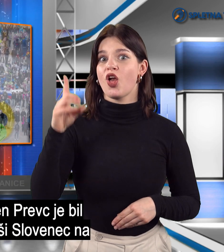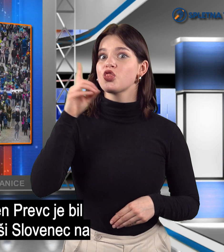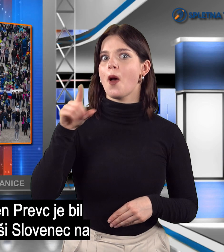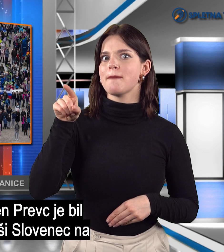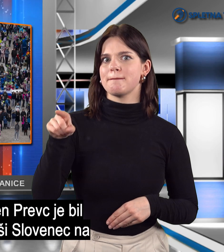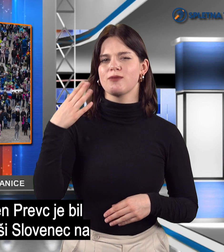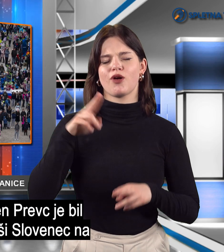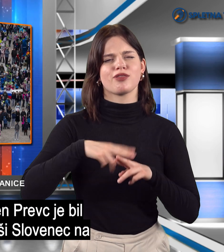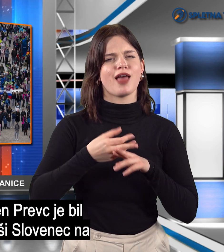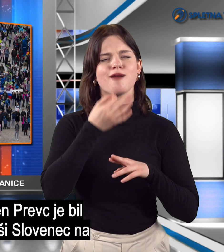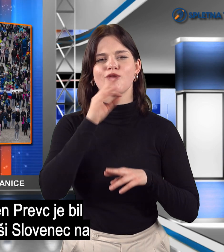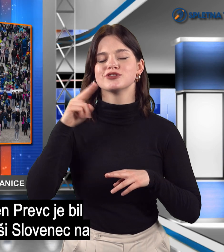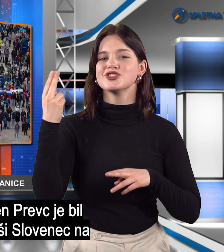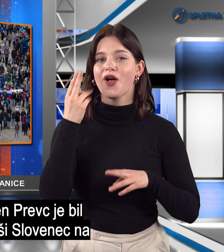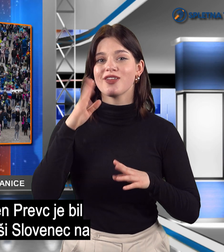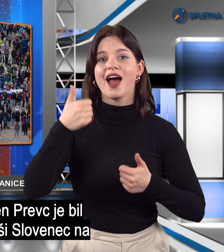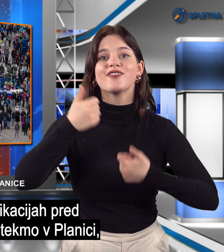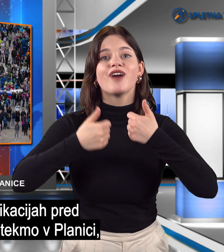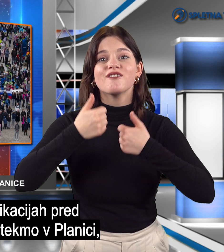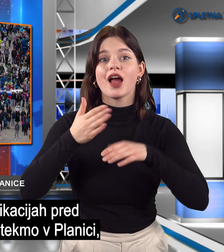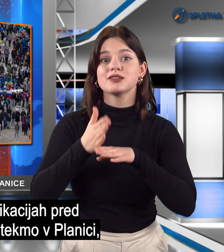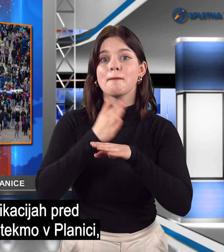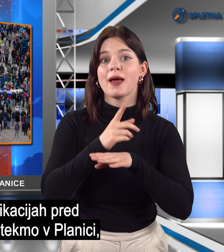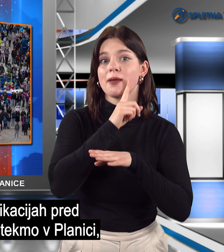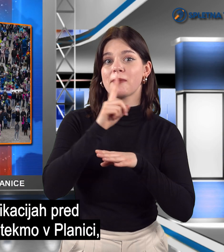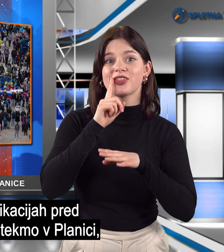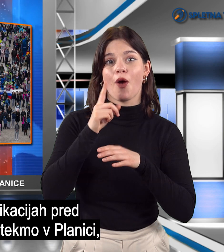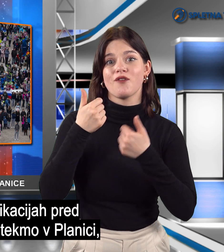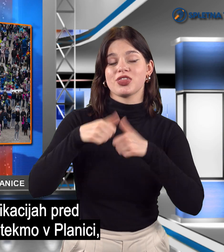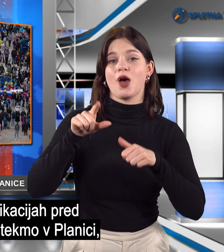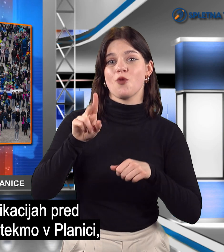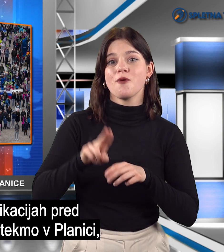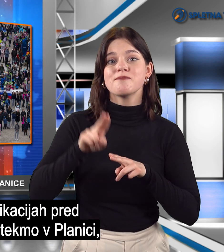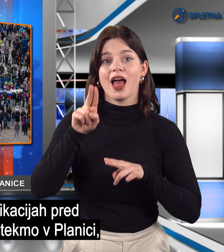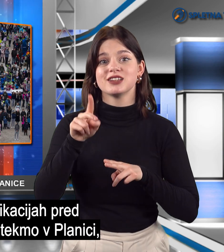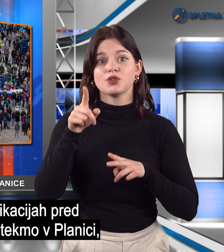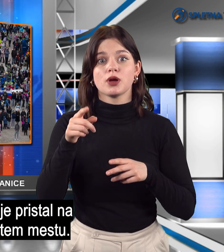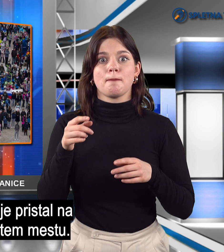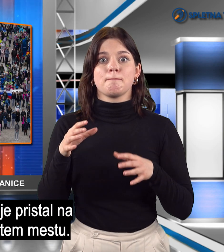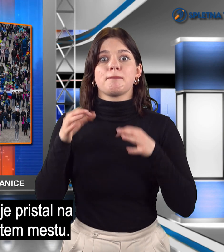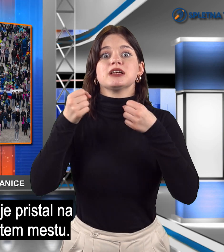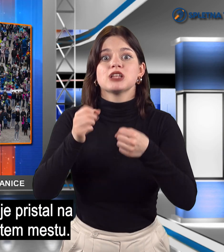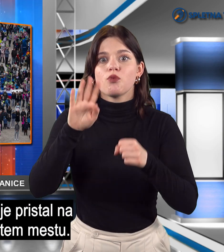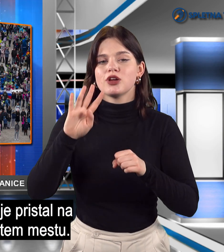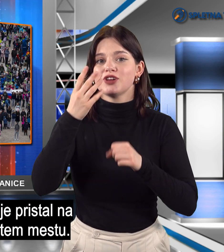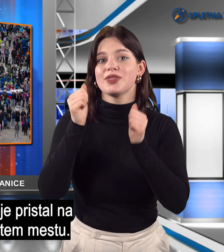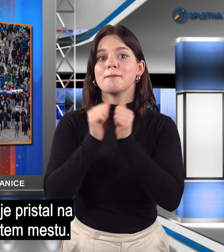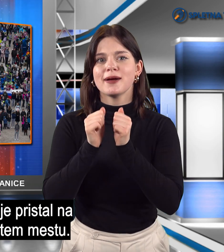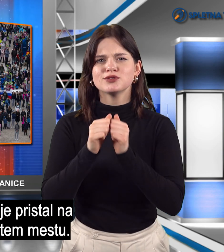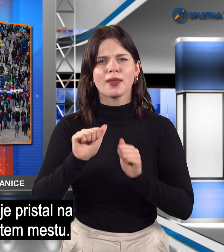Domen Prevc je bil najboljši Slovenec na kvalifikacijah pred petkovo tekmo v Planici, kjer je pristal na 4.